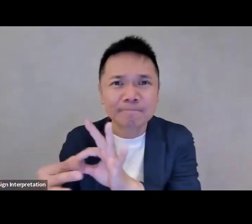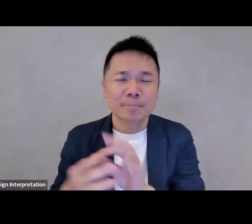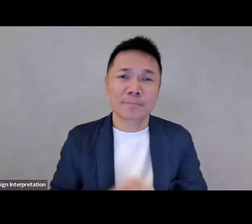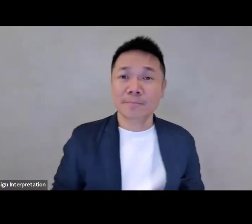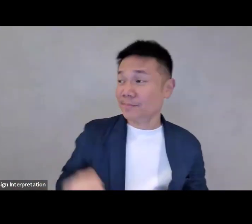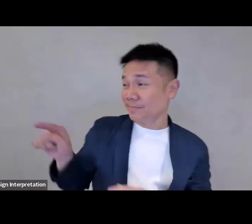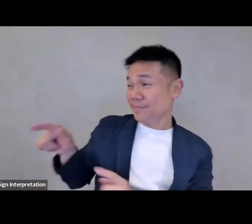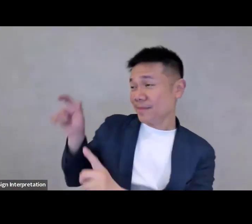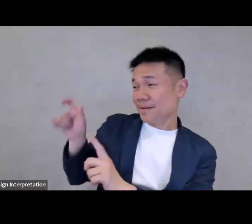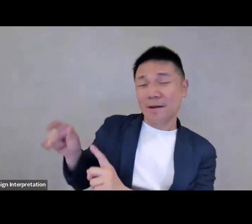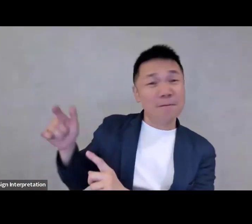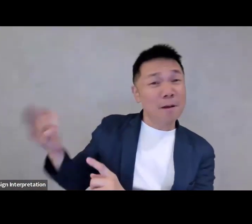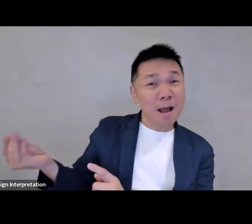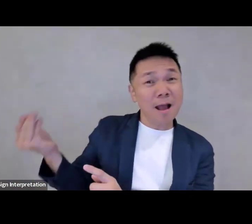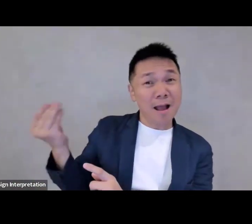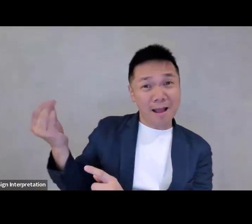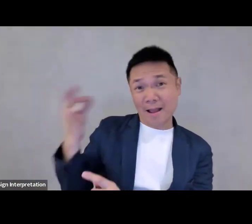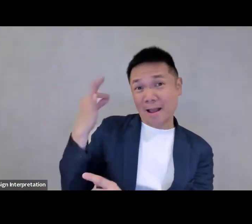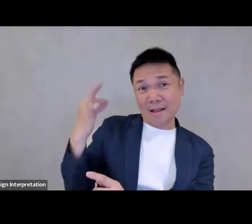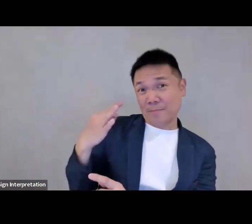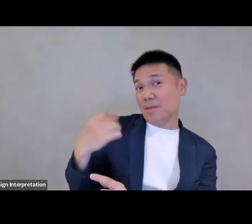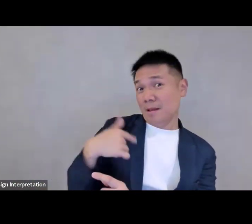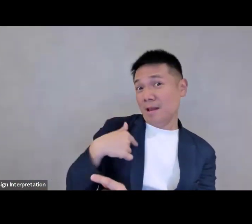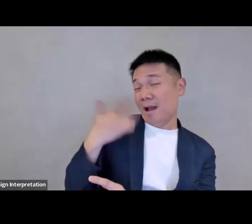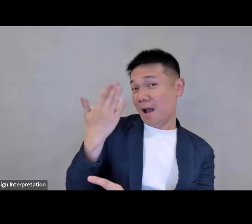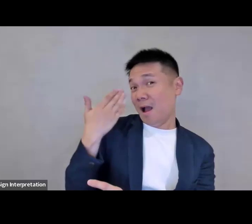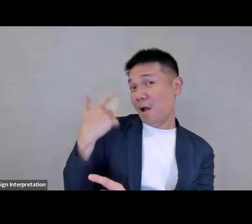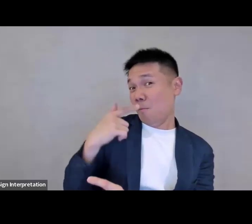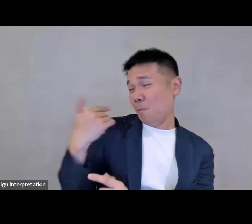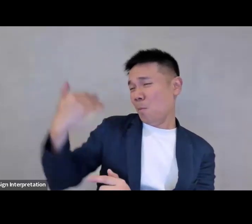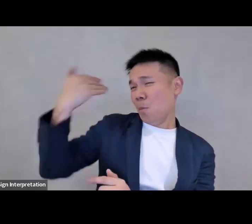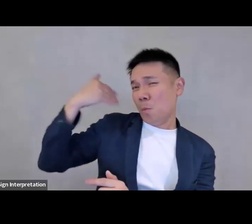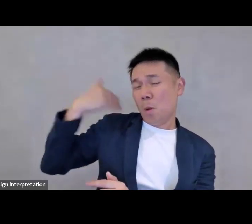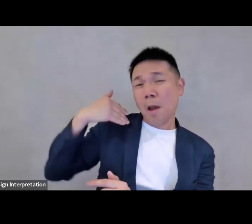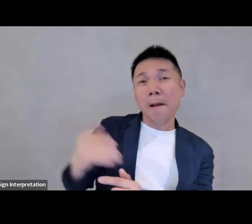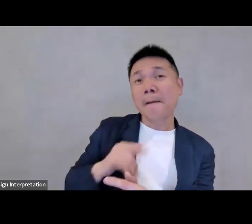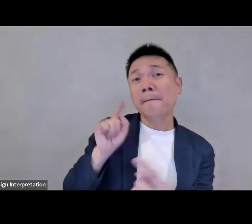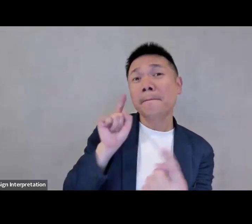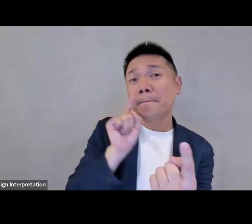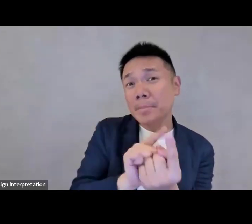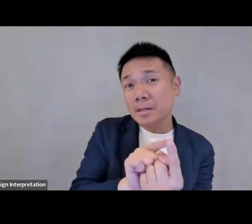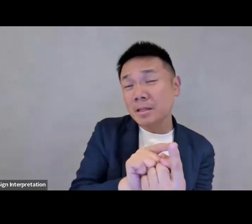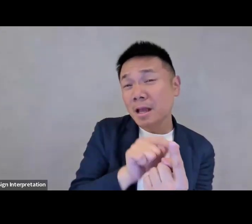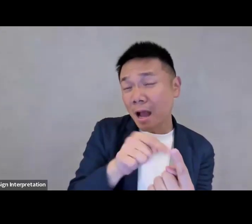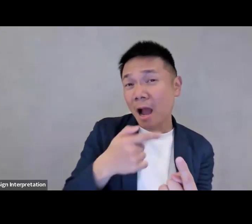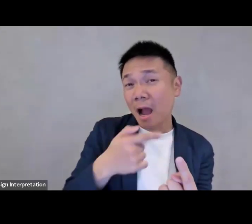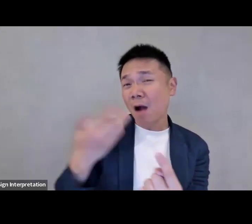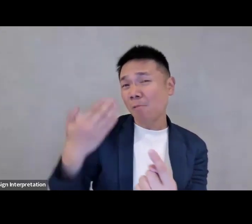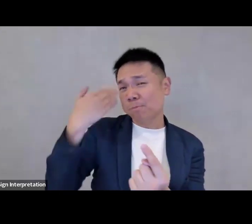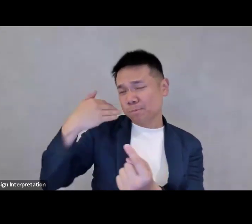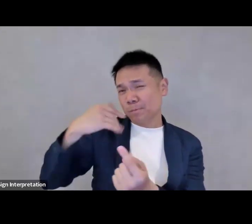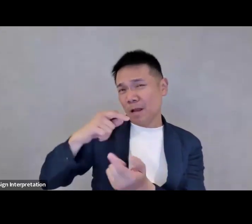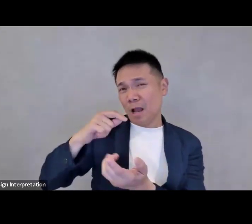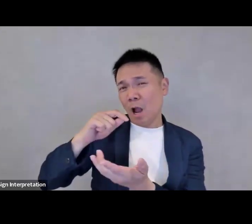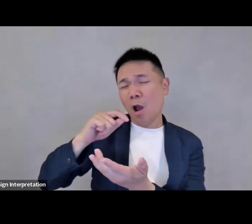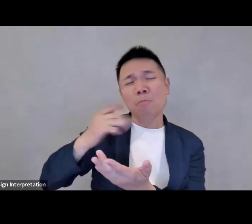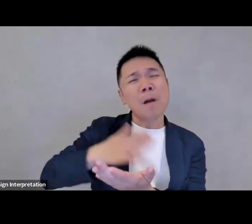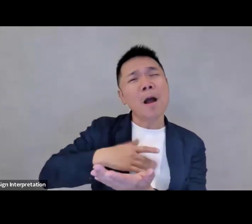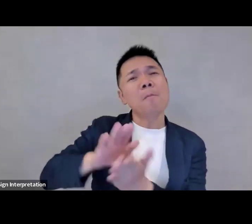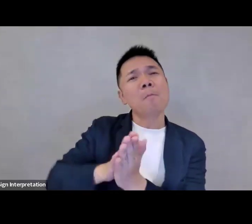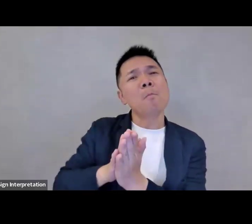因为呢，他博士呢，他是非常的主动的来去维系他的这些关系。